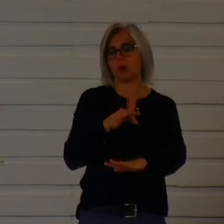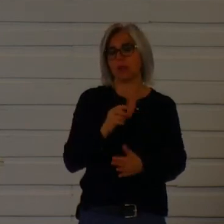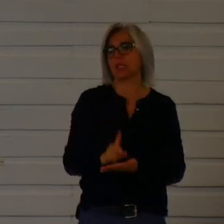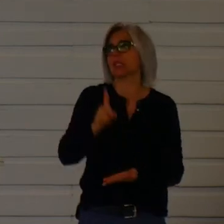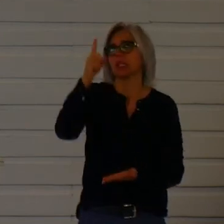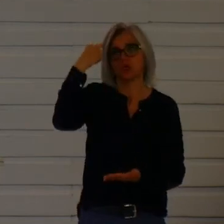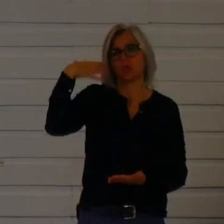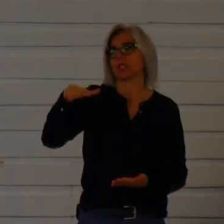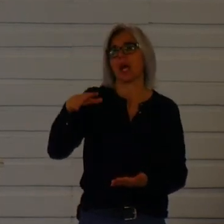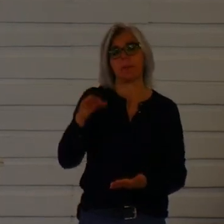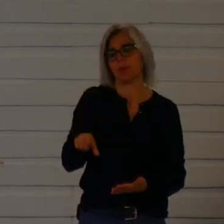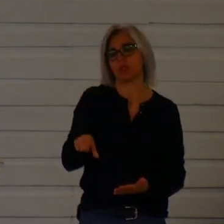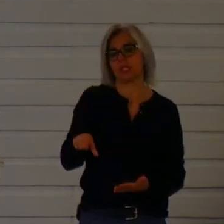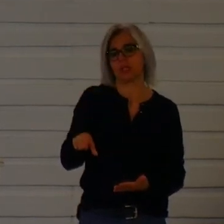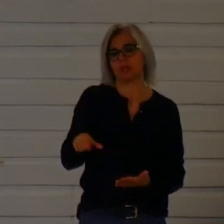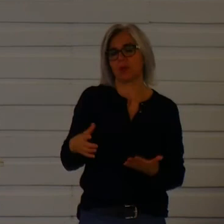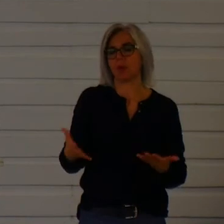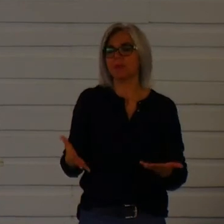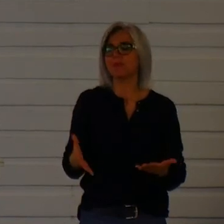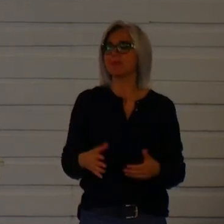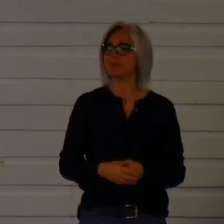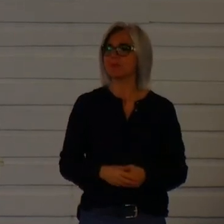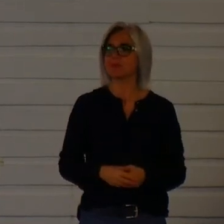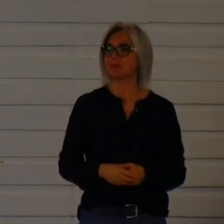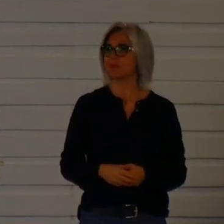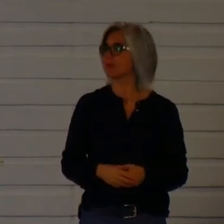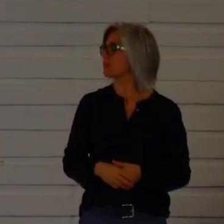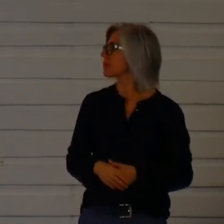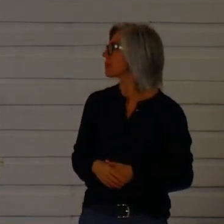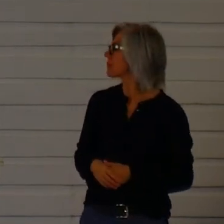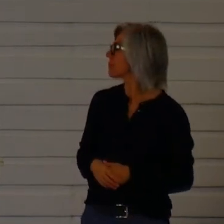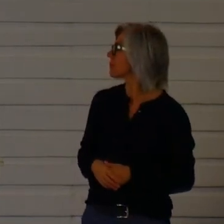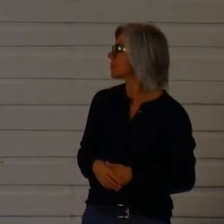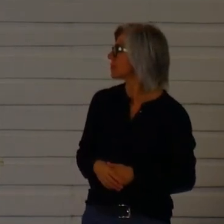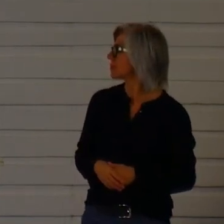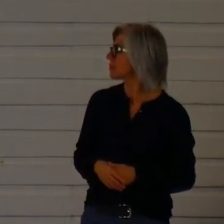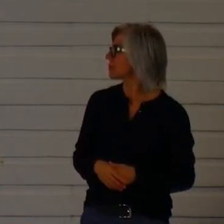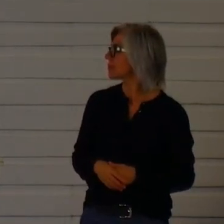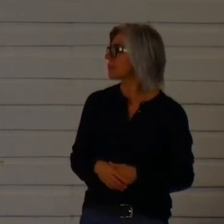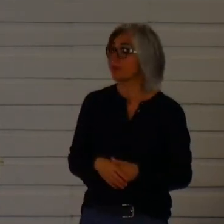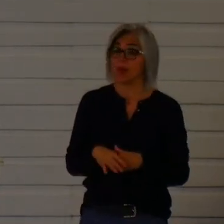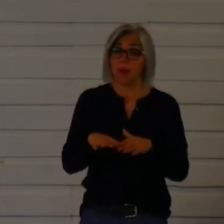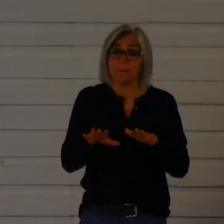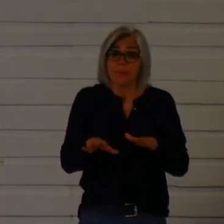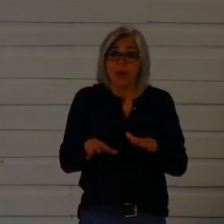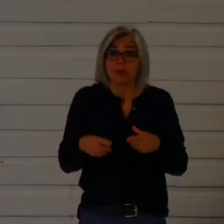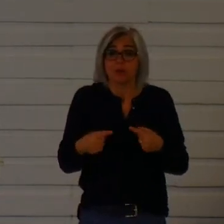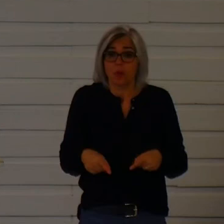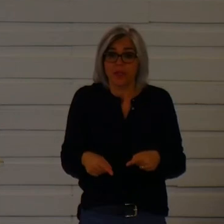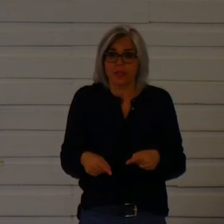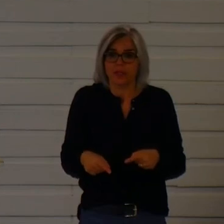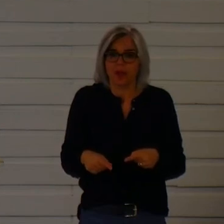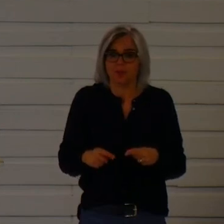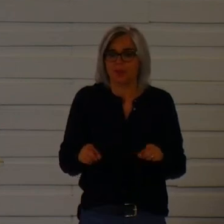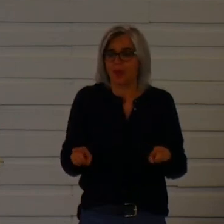non è vero? E poi li vai a prendere e dici, ma te l'avevo detto. Ma questo è una ruota, perché è successo anche a noi con i nostri